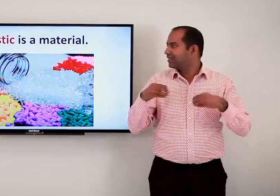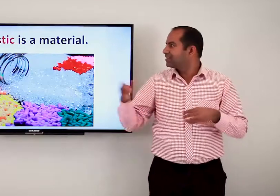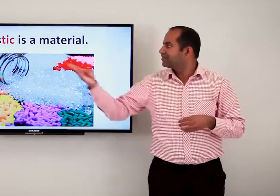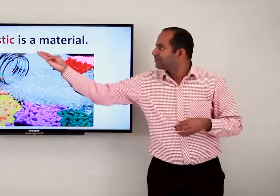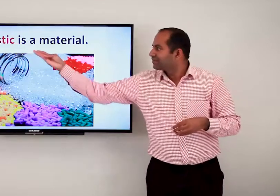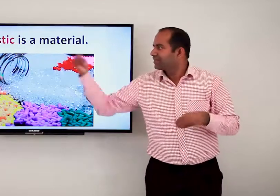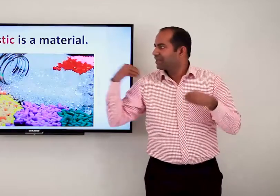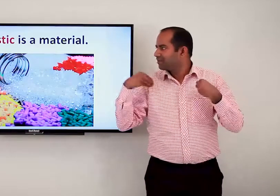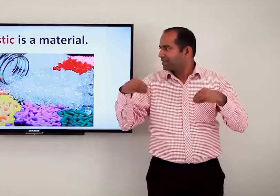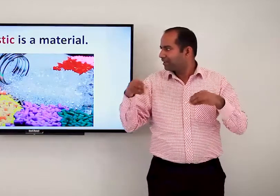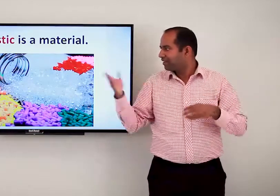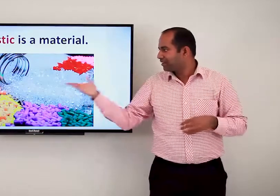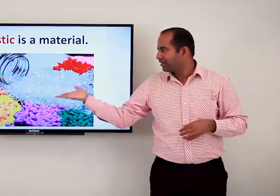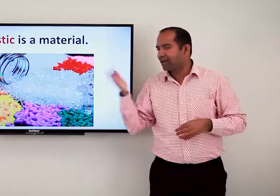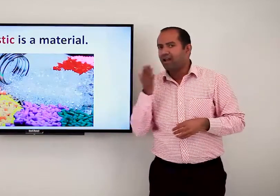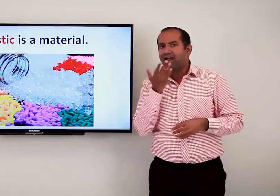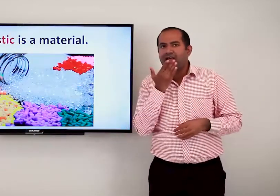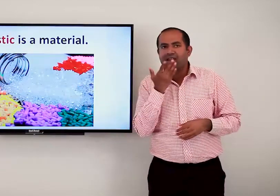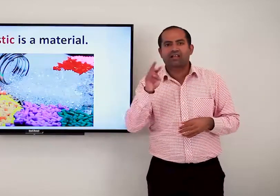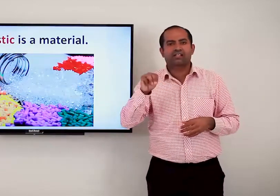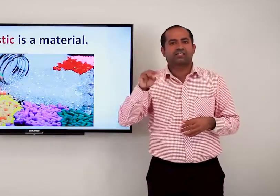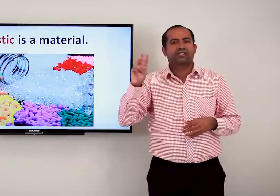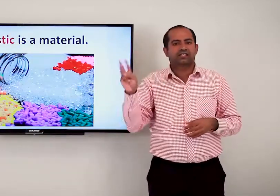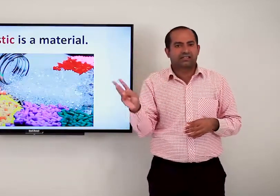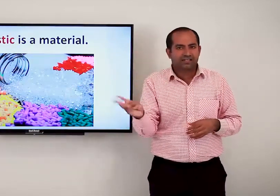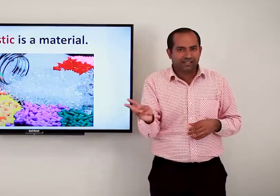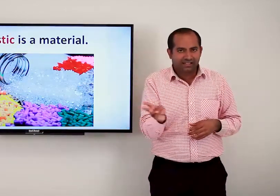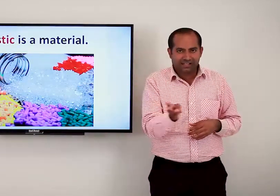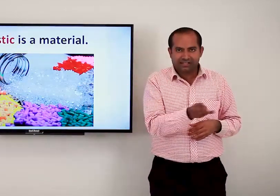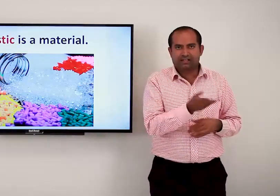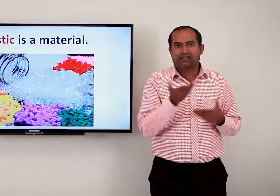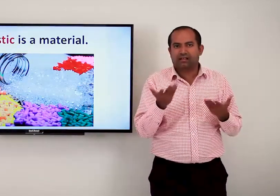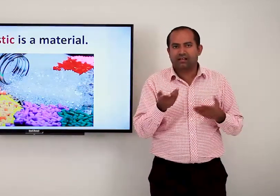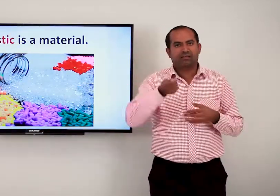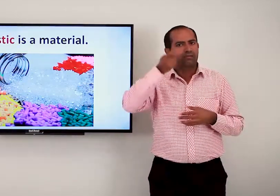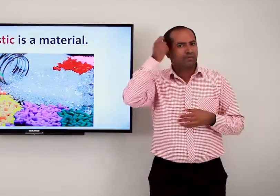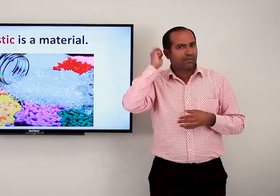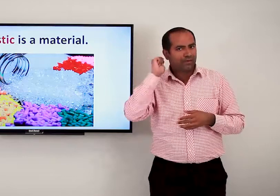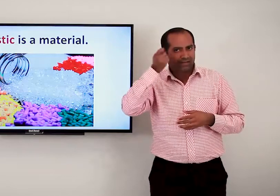प्लास्टिक भी एक मादा है, इससे काफी चीजें बनती हैं।